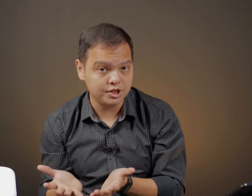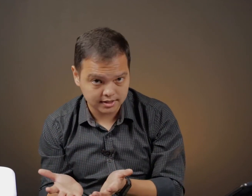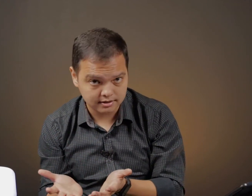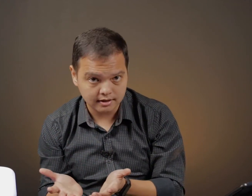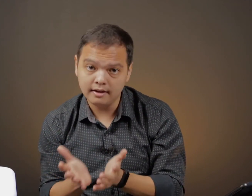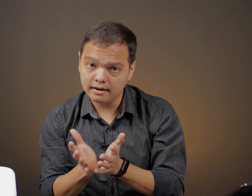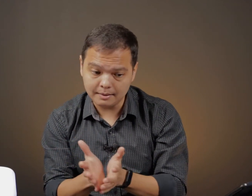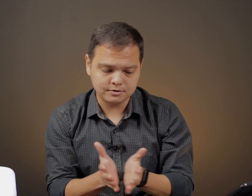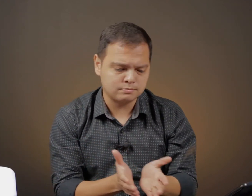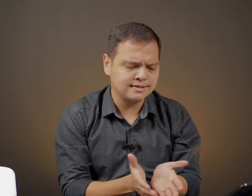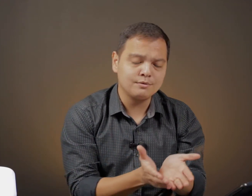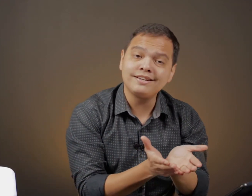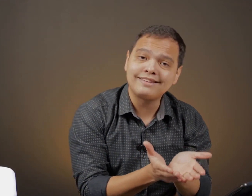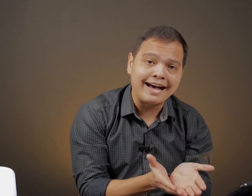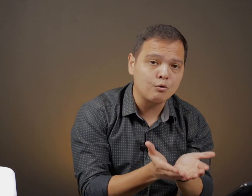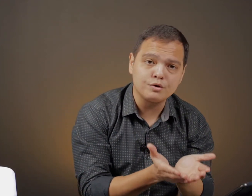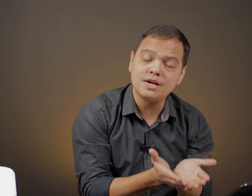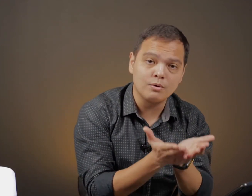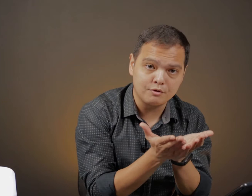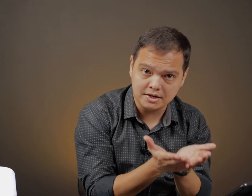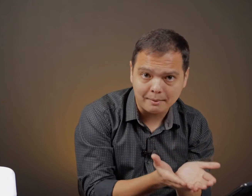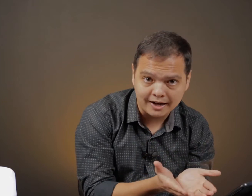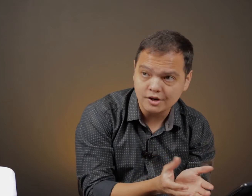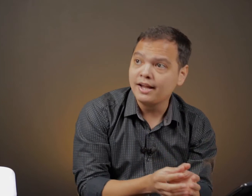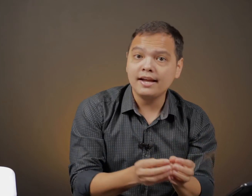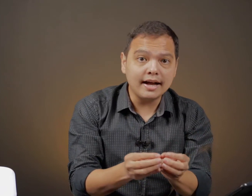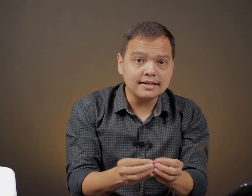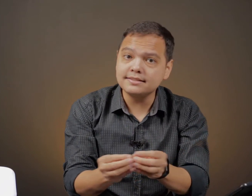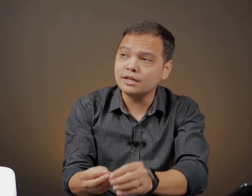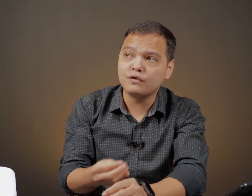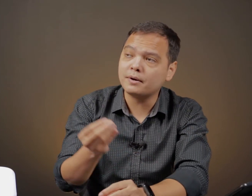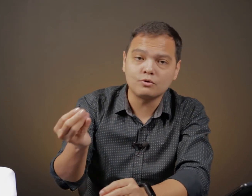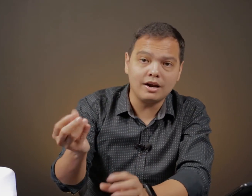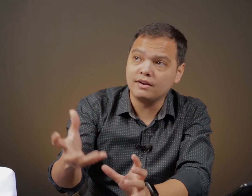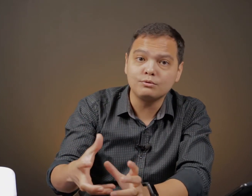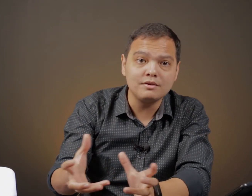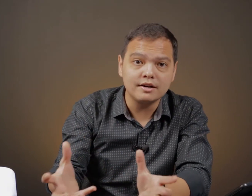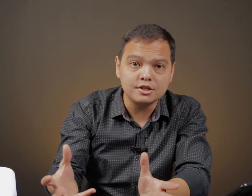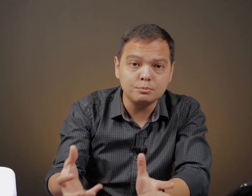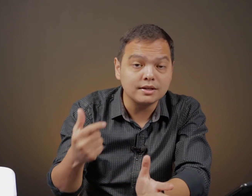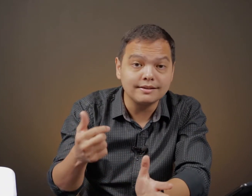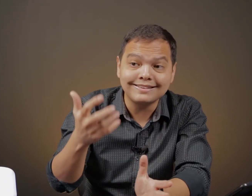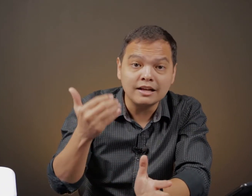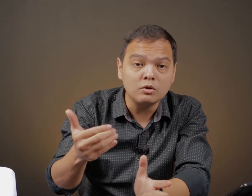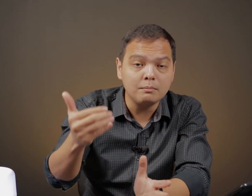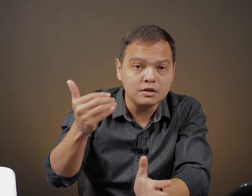pratica. Lembra, seus pais não sentaram com você com um livro de gramática. E ainda assim você não foi para a escola falando tudo invertido, porque naturalmente você